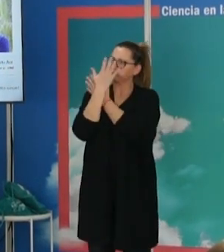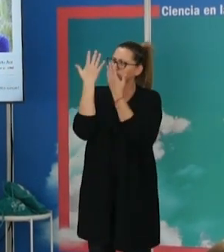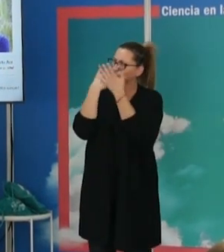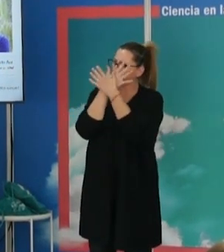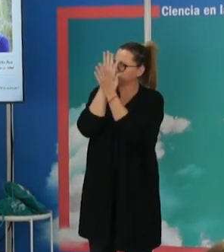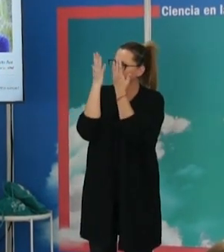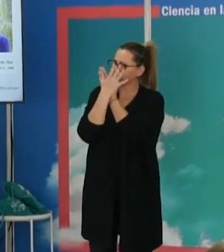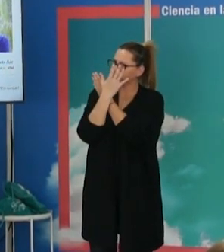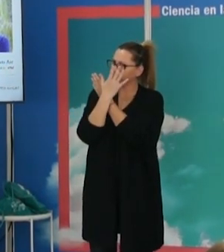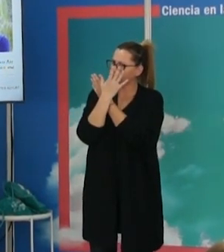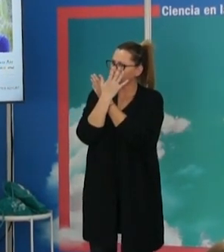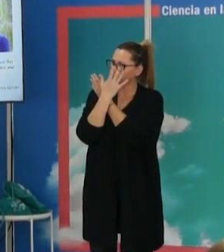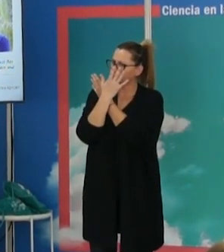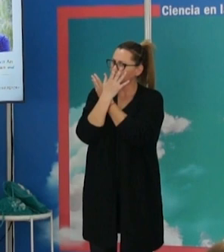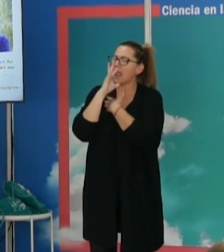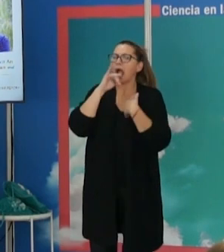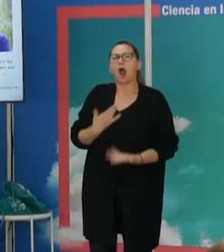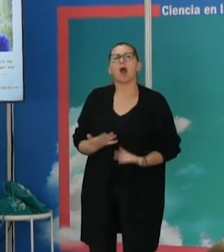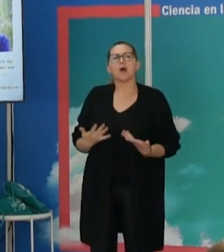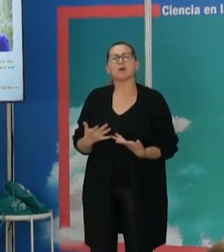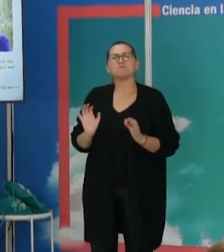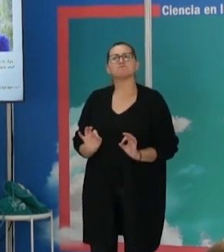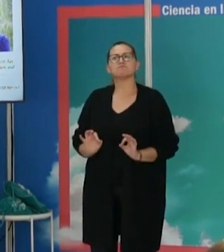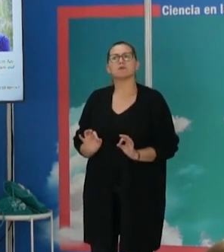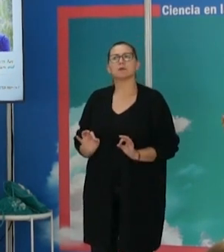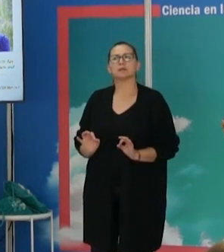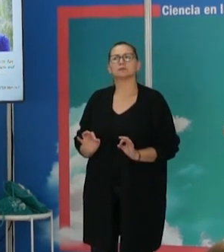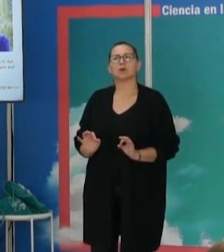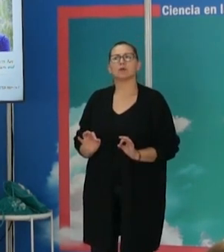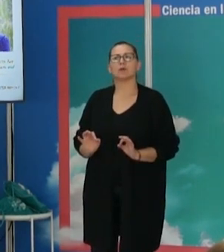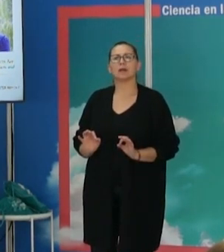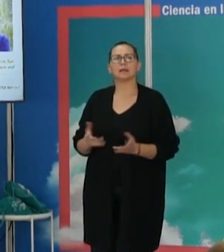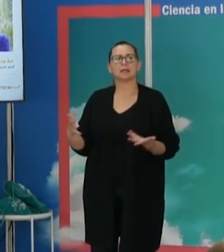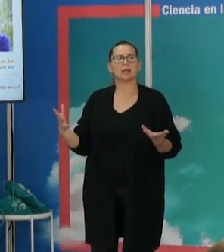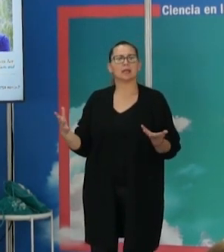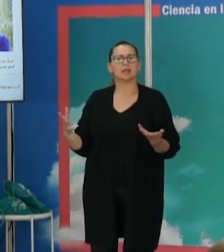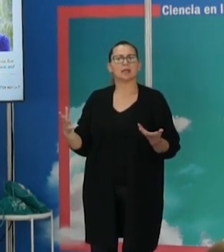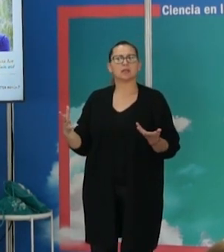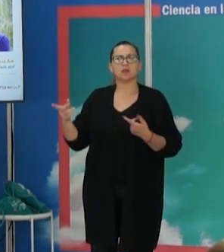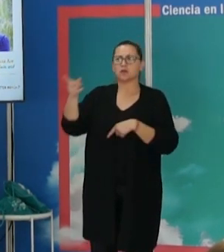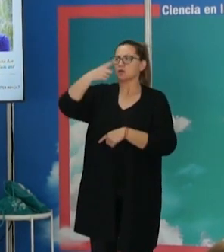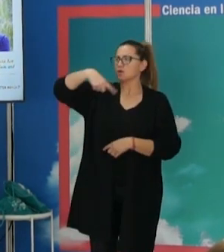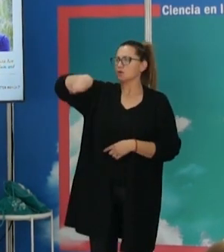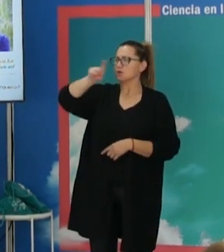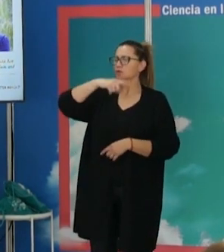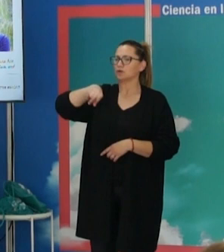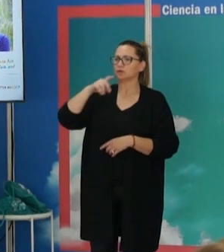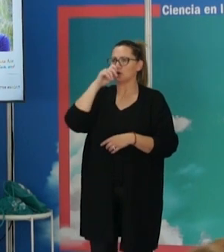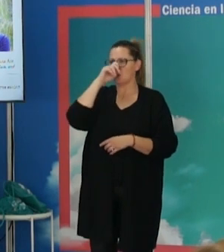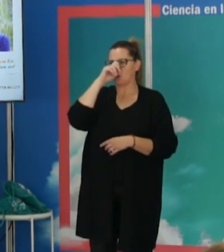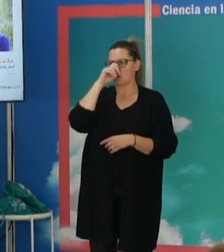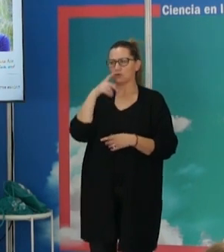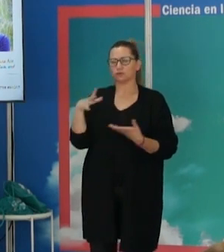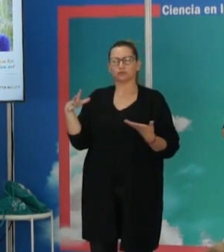motivo. Estamos en un momento civilizatorio en el que no solo discutimos